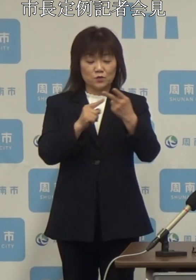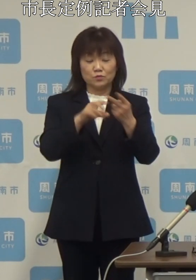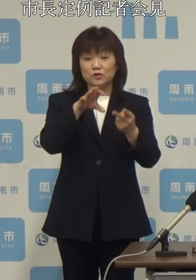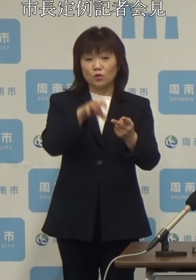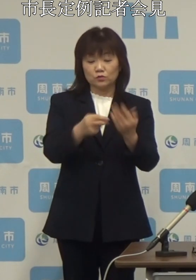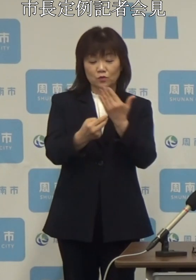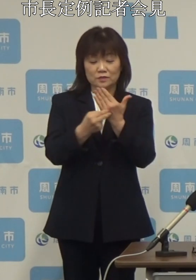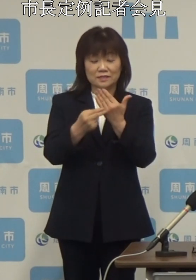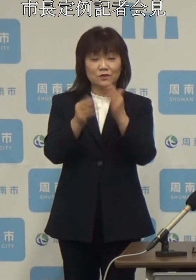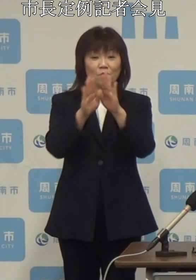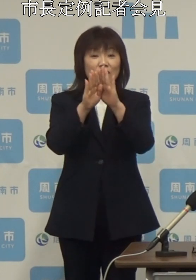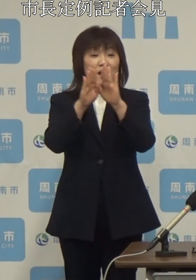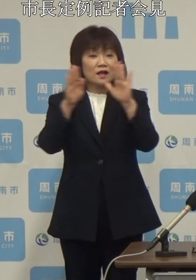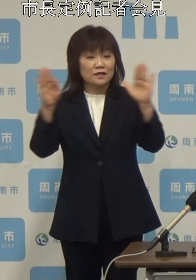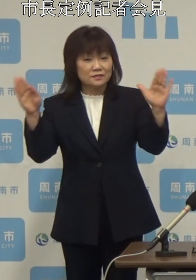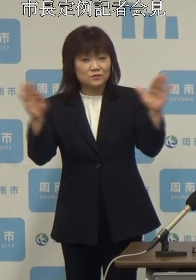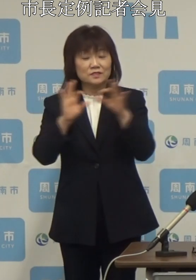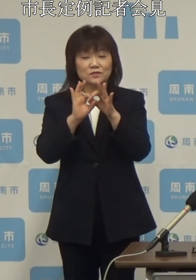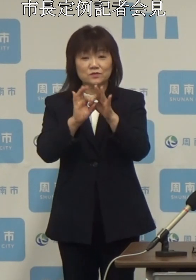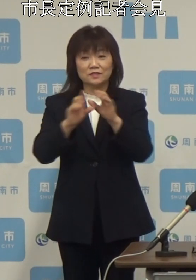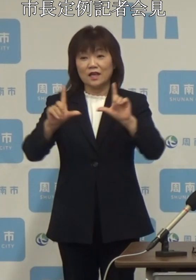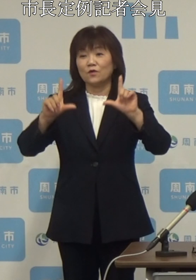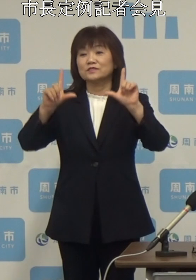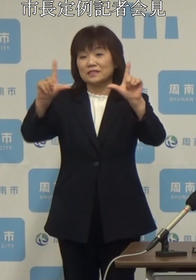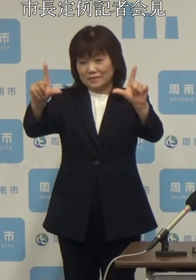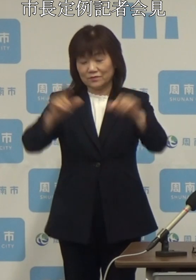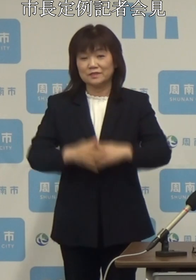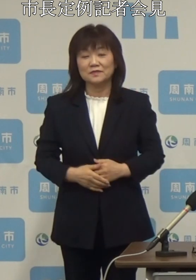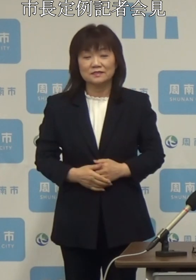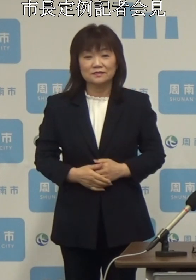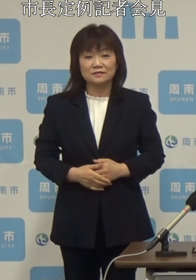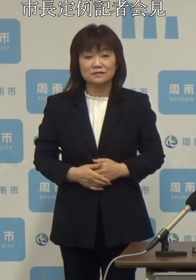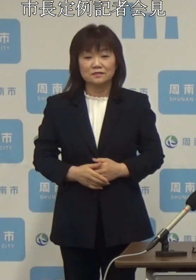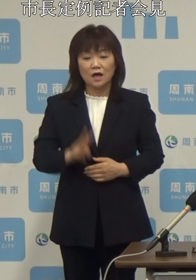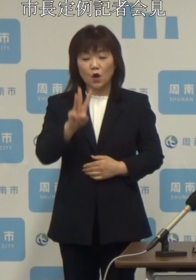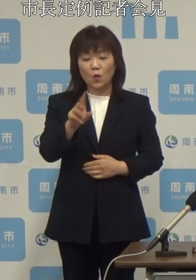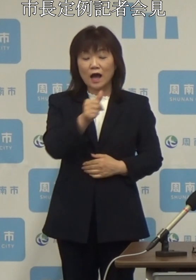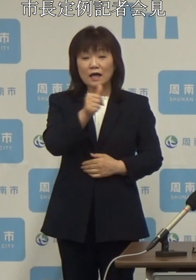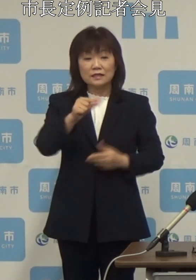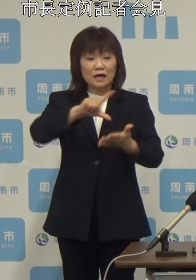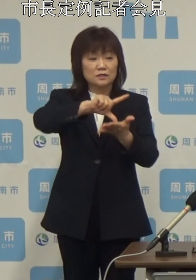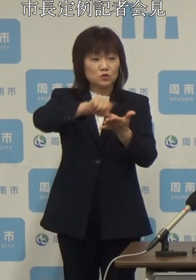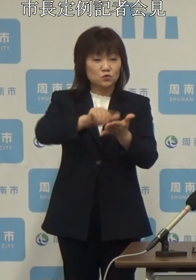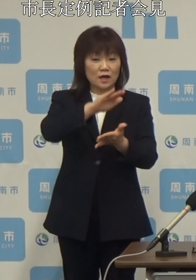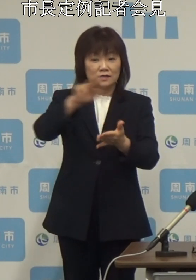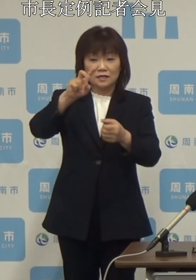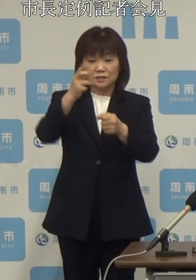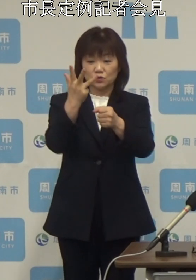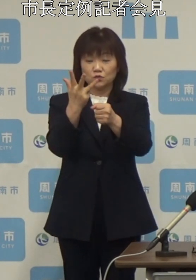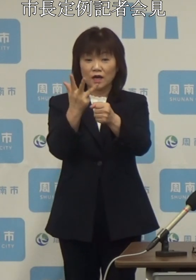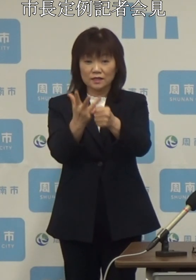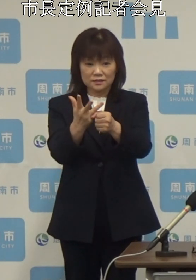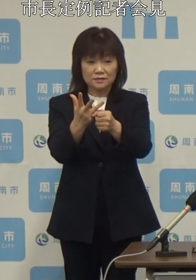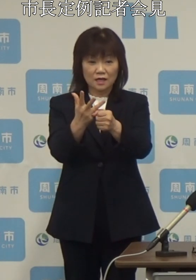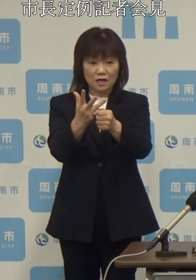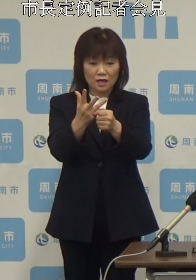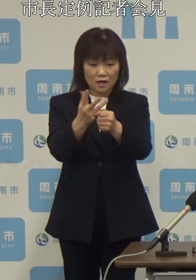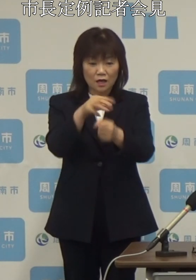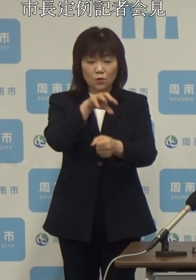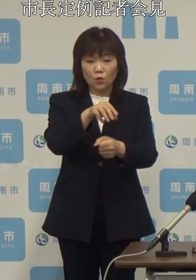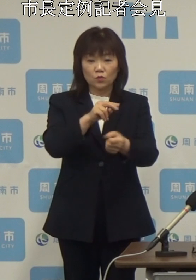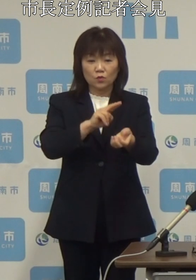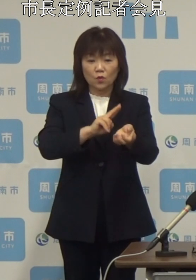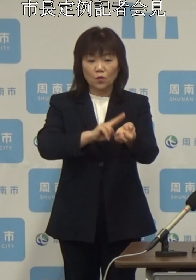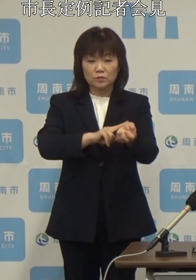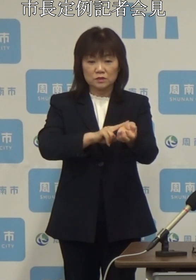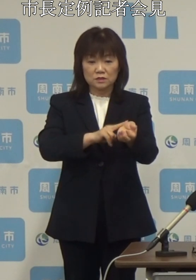での診療開始についてお知らせいたします。和田地区は平成28年に地元医師